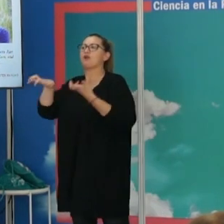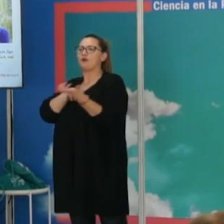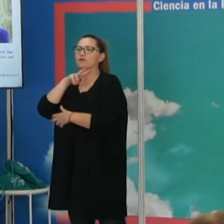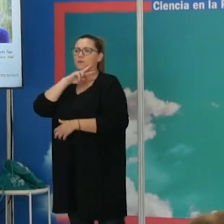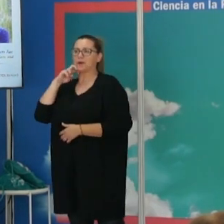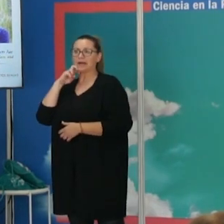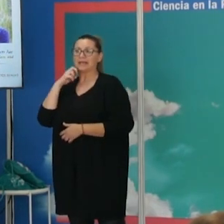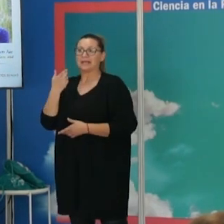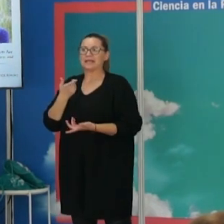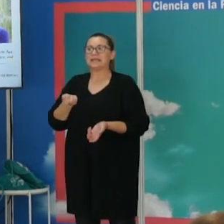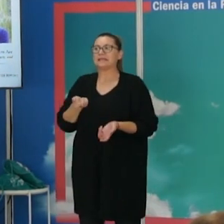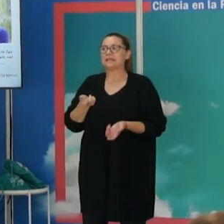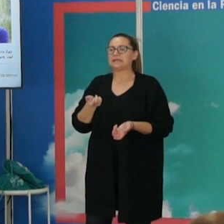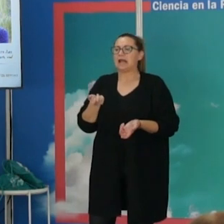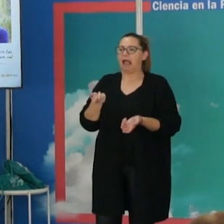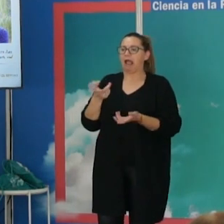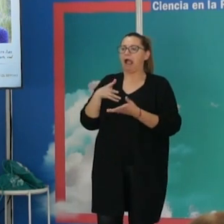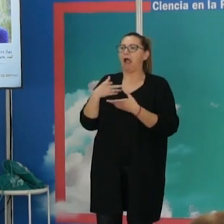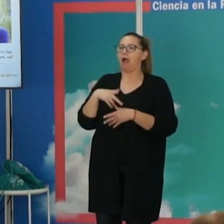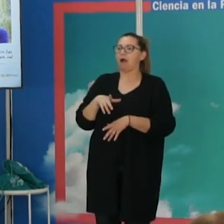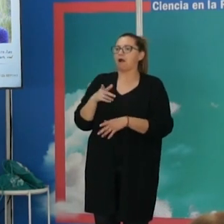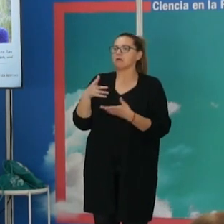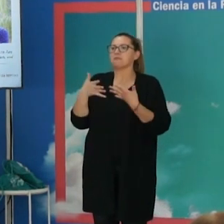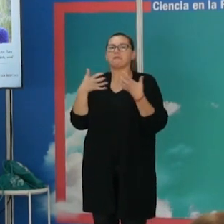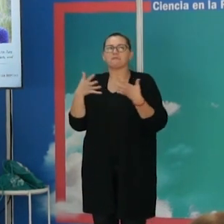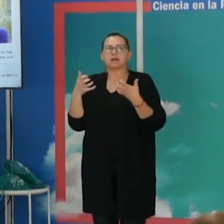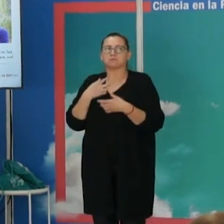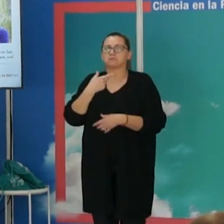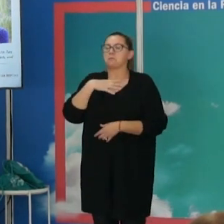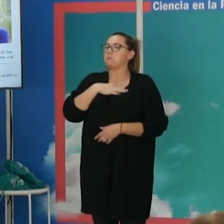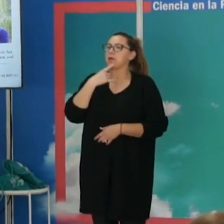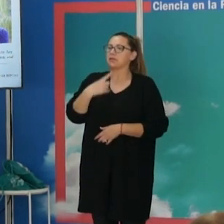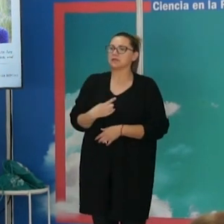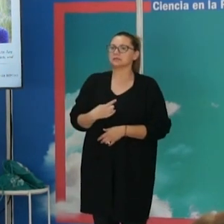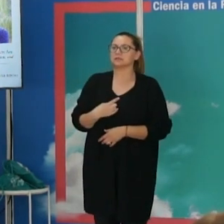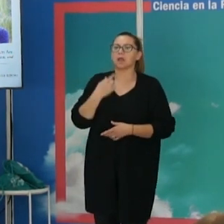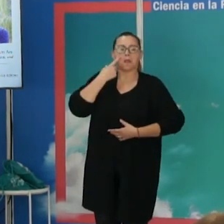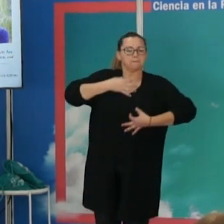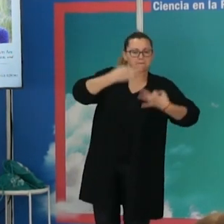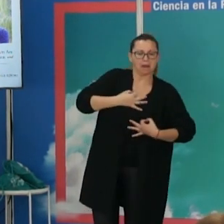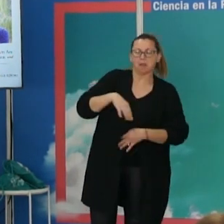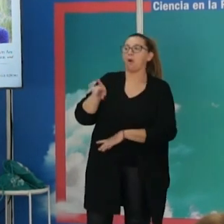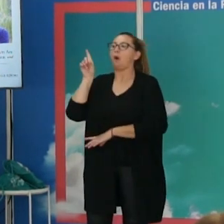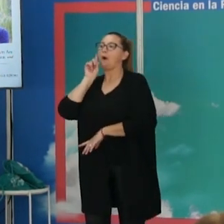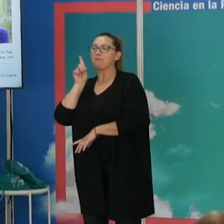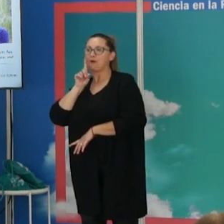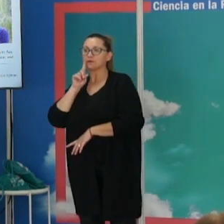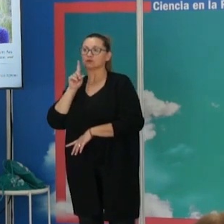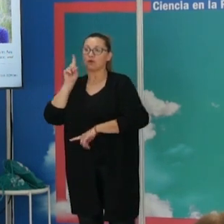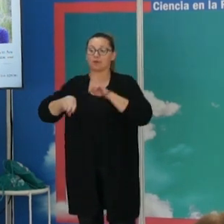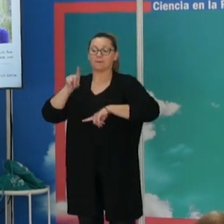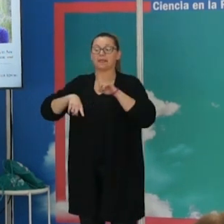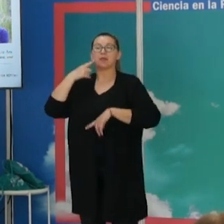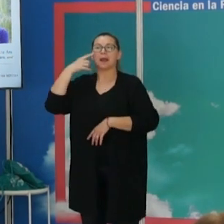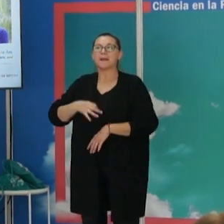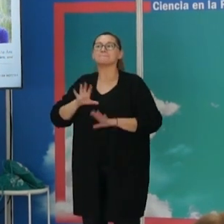Y que las afirmaciones de tipo fáctico podían ser tratadas como verdaderas o falsas en función de su correspondencia con la realidad. Y sin embargo,